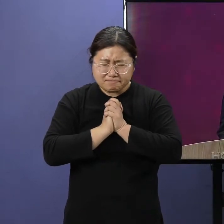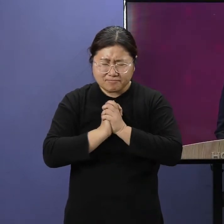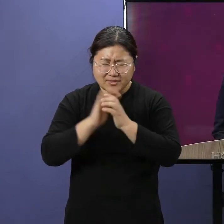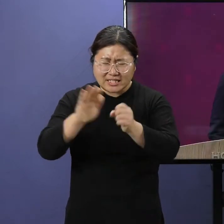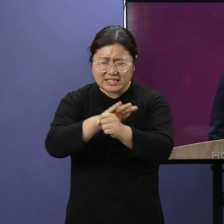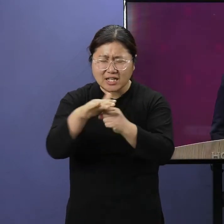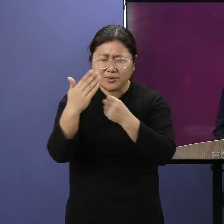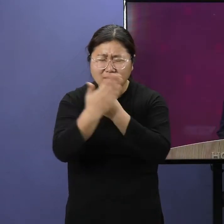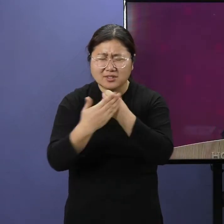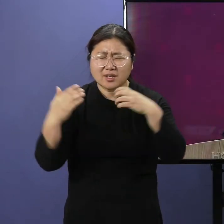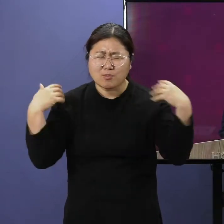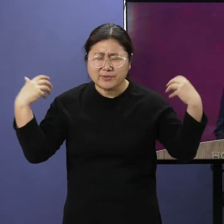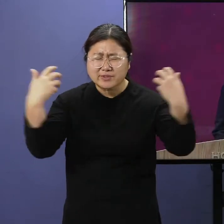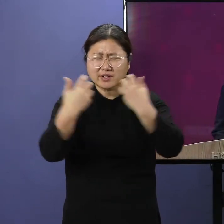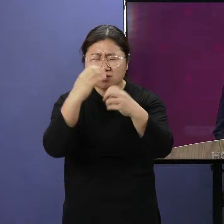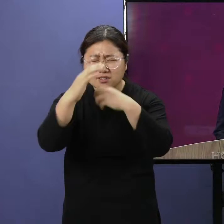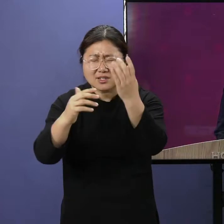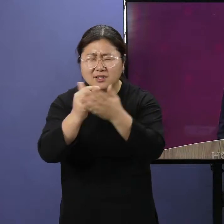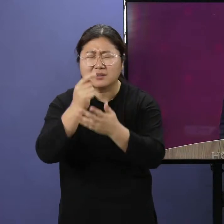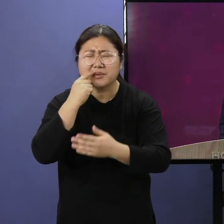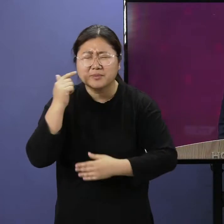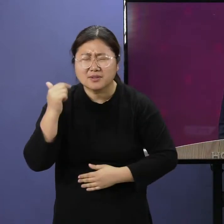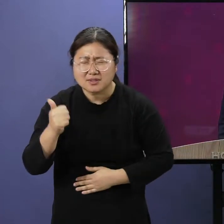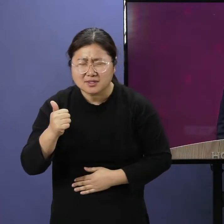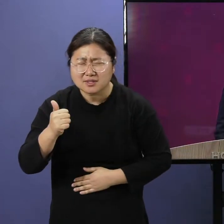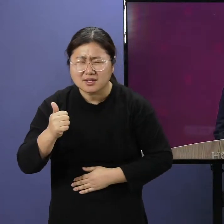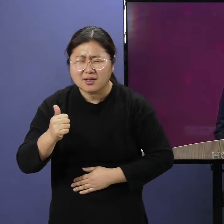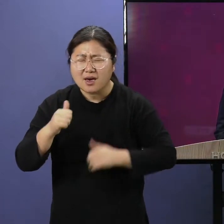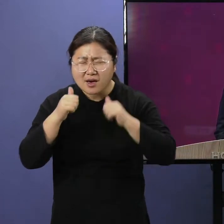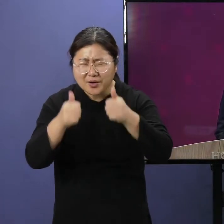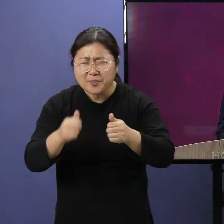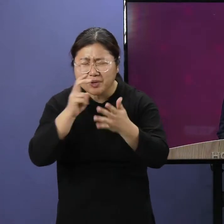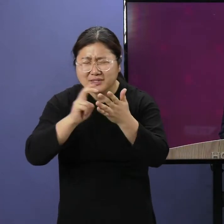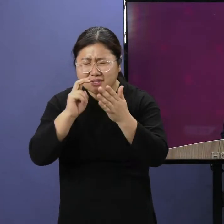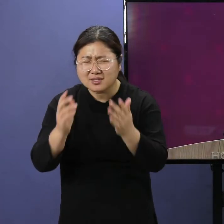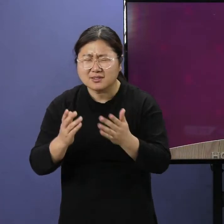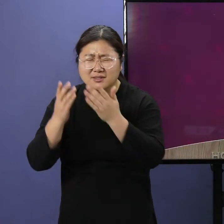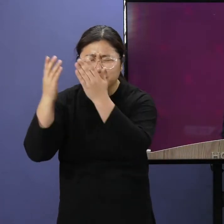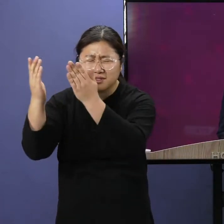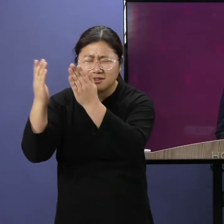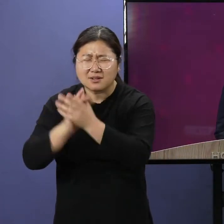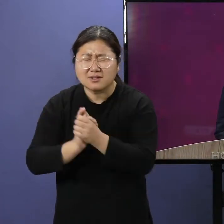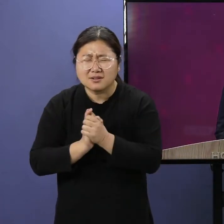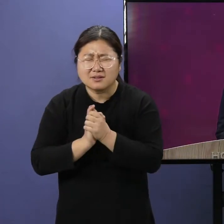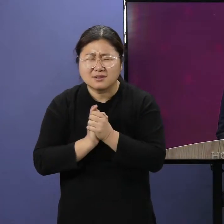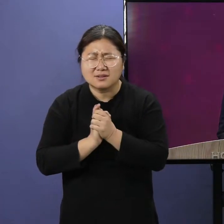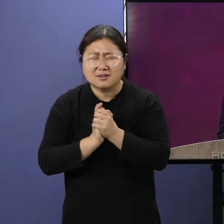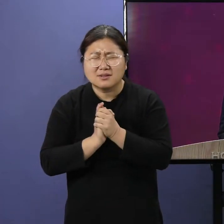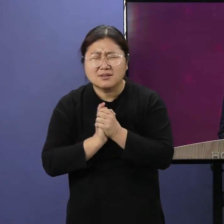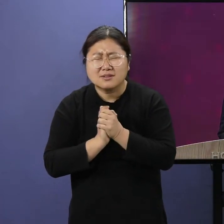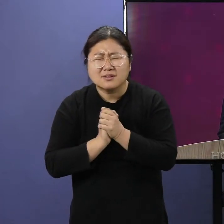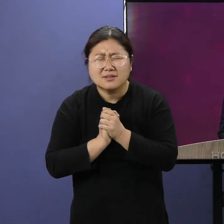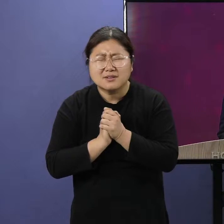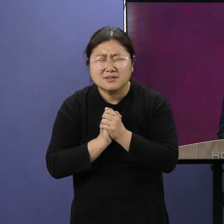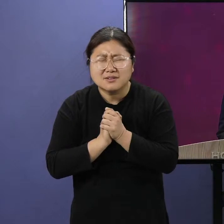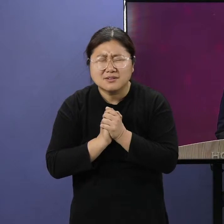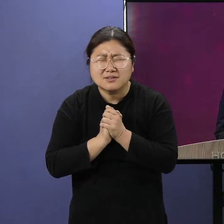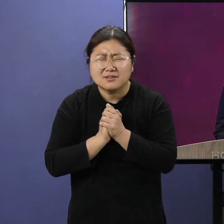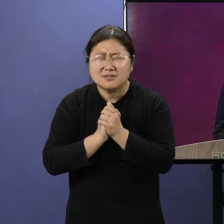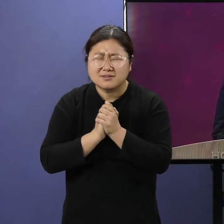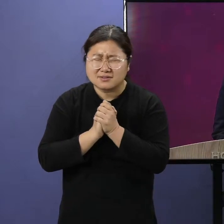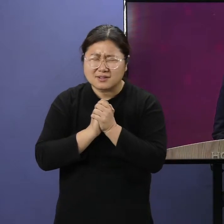사랑과 은혜가 풍성하신 하나님 아버지, 경배와 찬양을 올려드립니다. 성구 예배를 드린 지가